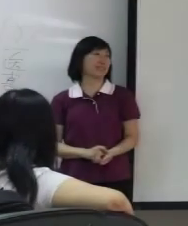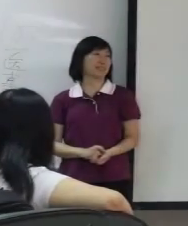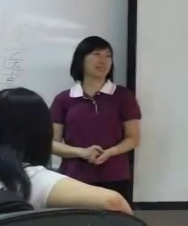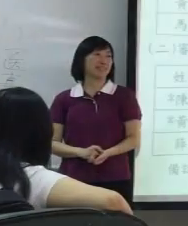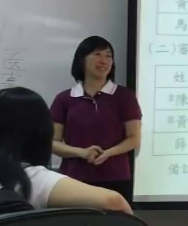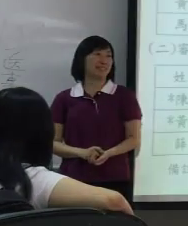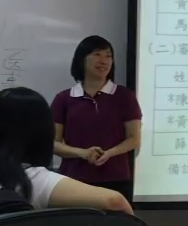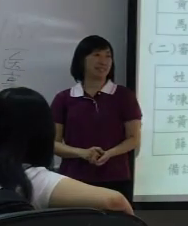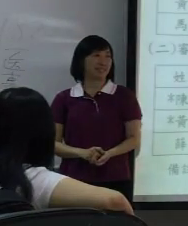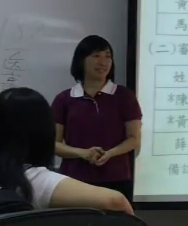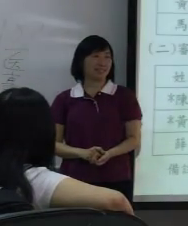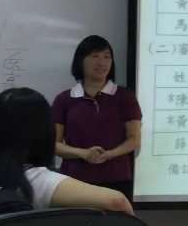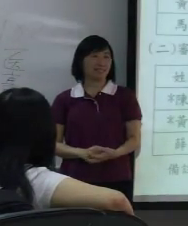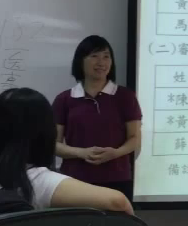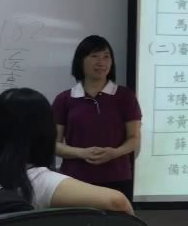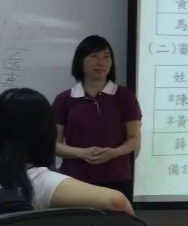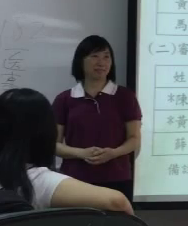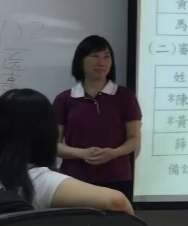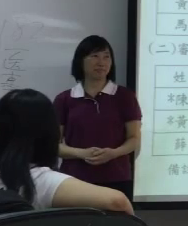个